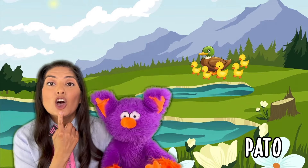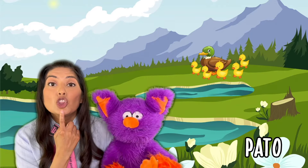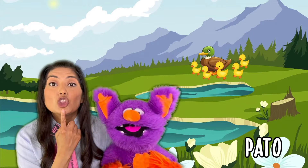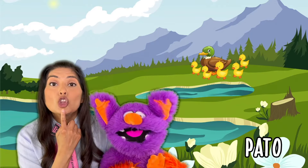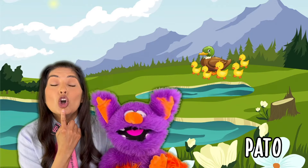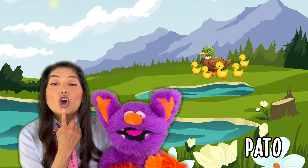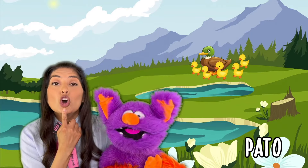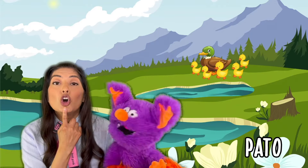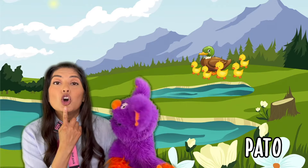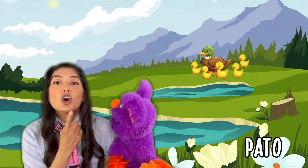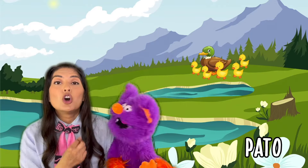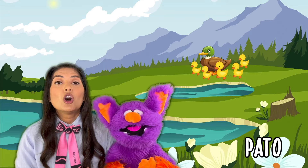Pa-to.